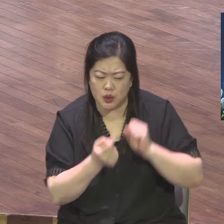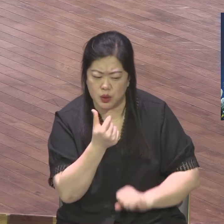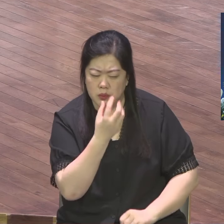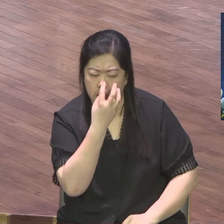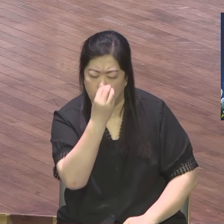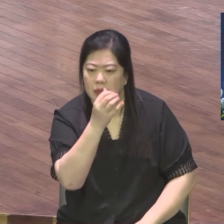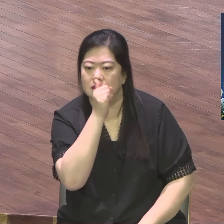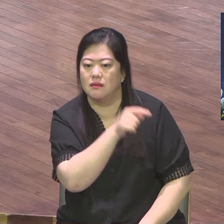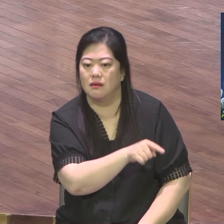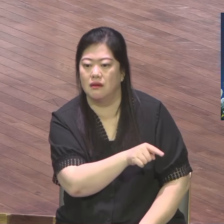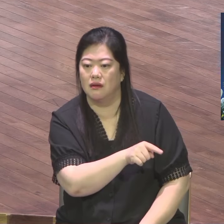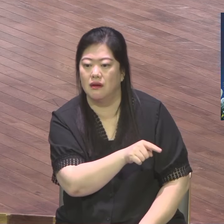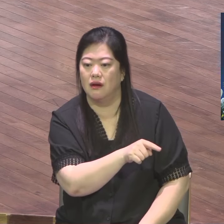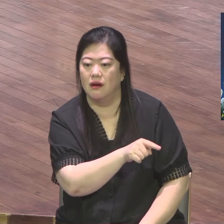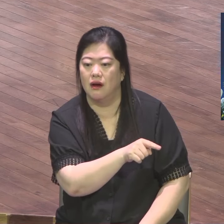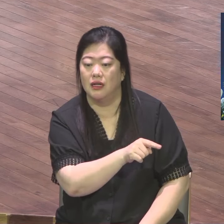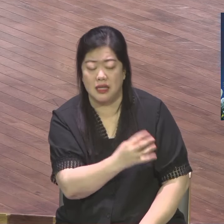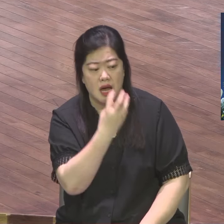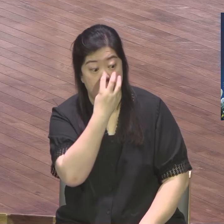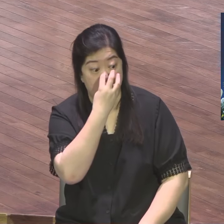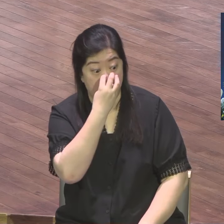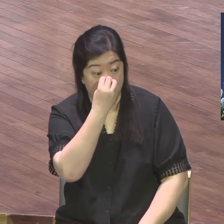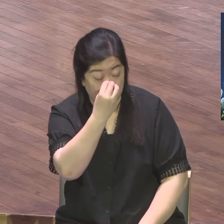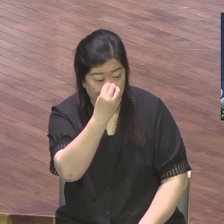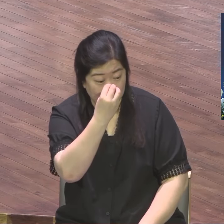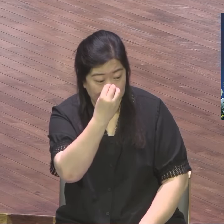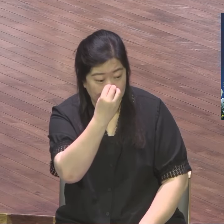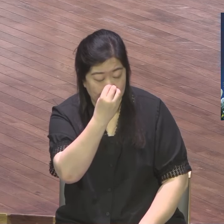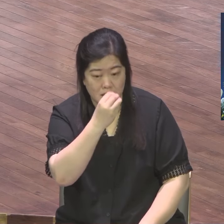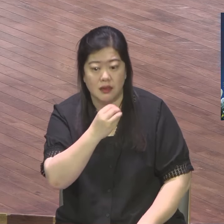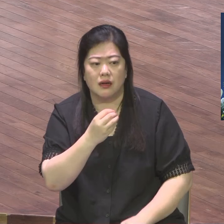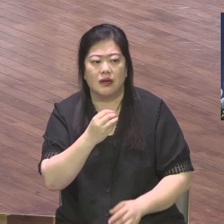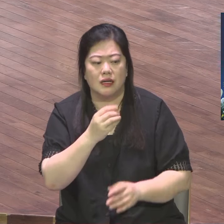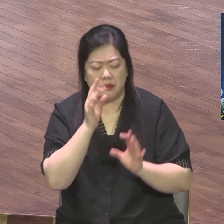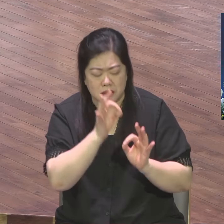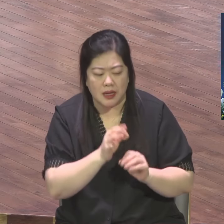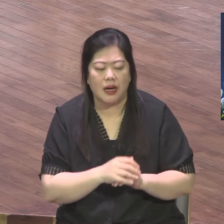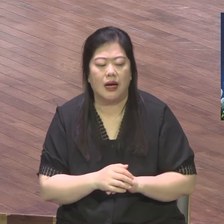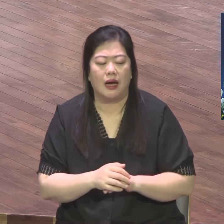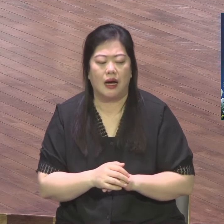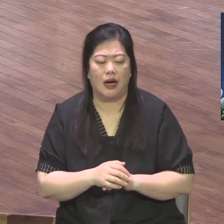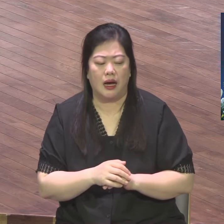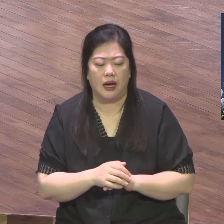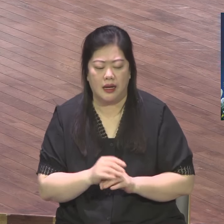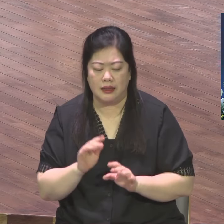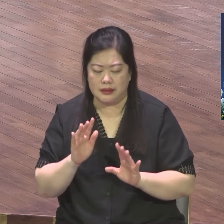그래갖고 된통 두드리면 하고 또 거지대가 또 옵니다. 그때 오면 주야 새받기도 못하 시작합니다.